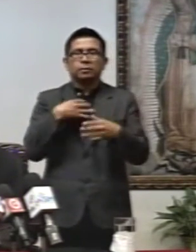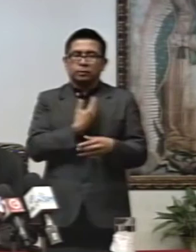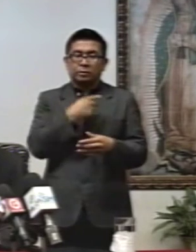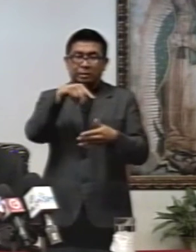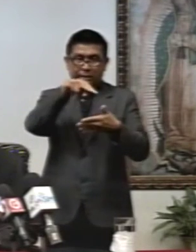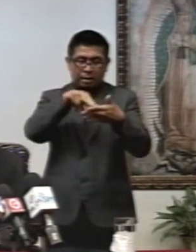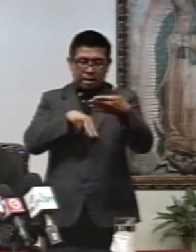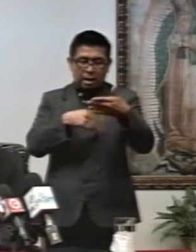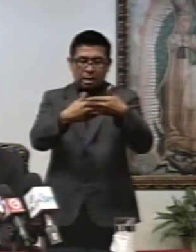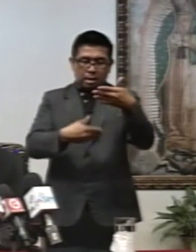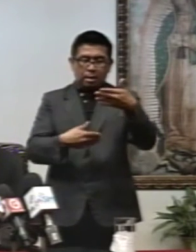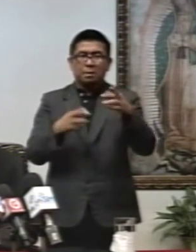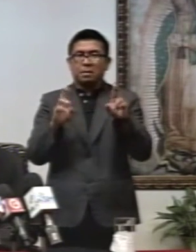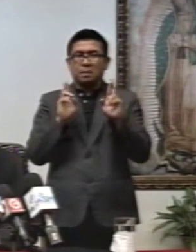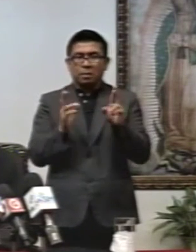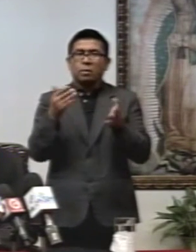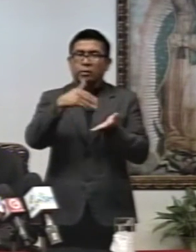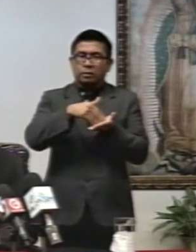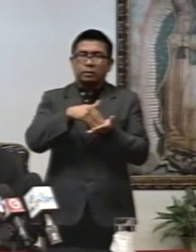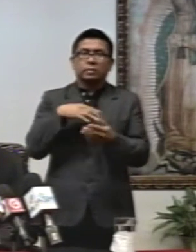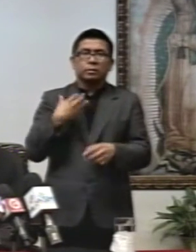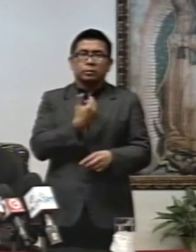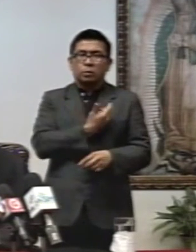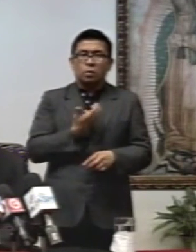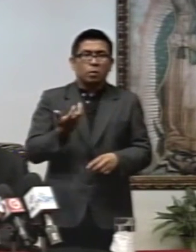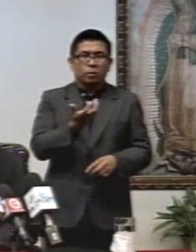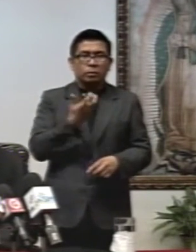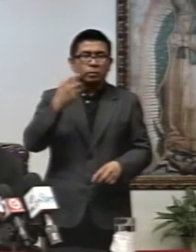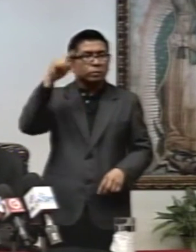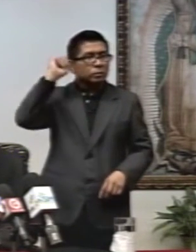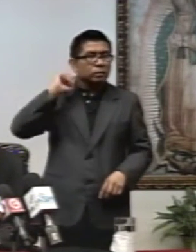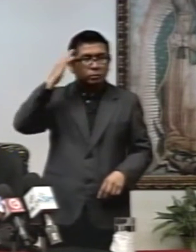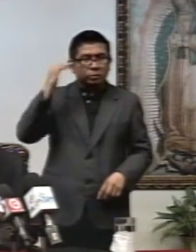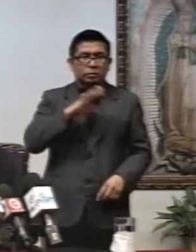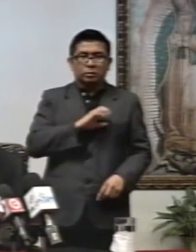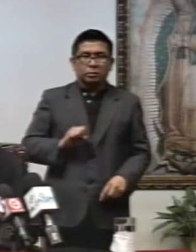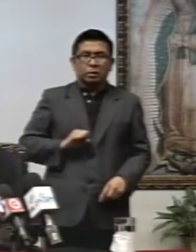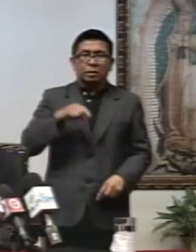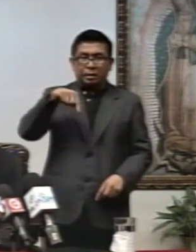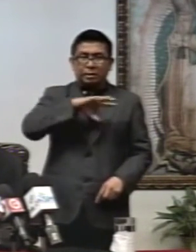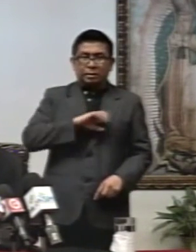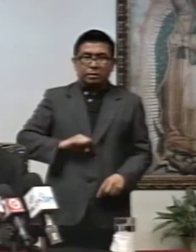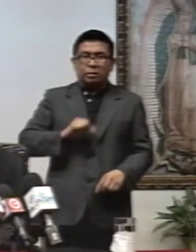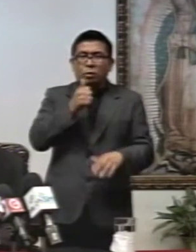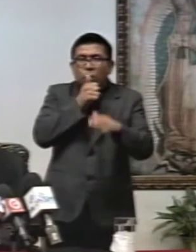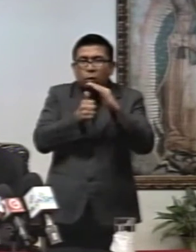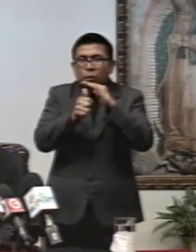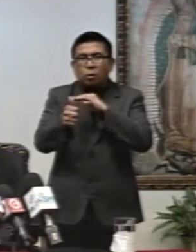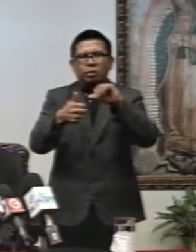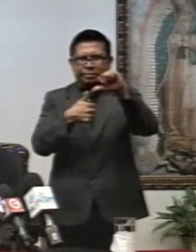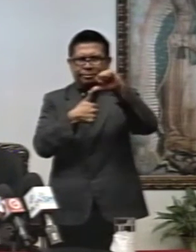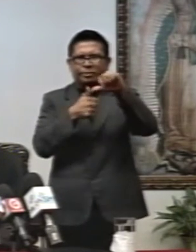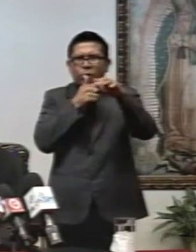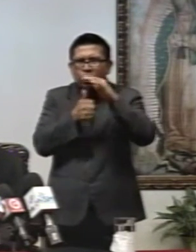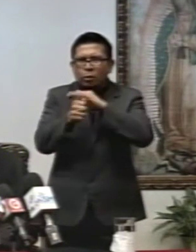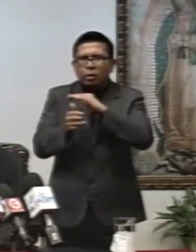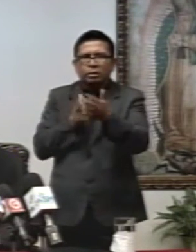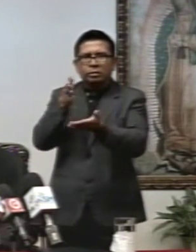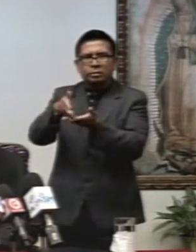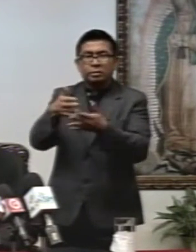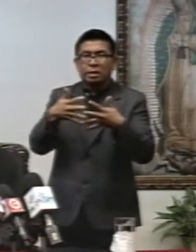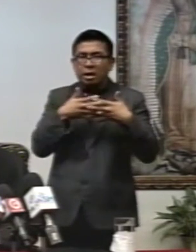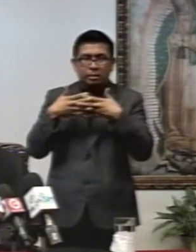reitero, que nuestras personas que van aquí de El Salvador, pero también de todo Centroamérica,